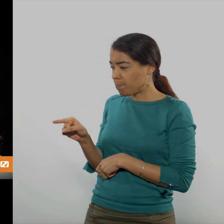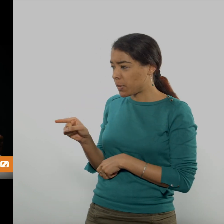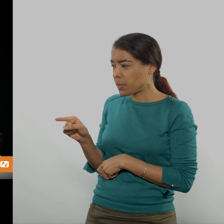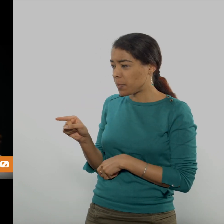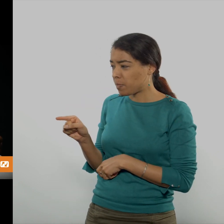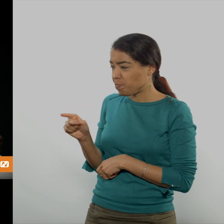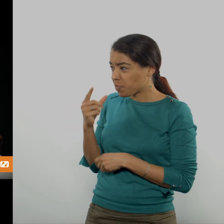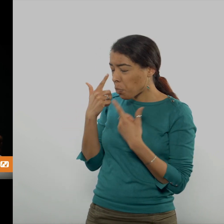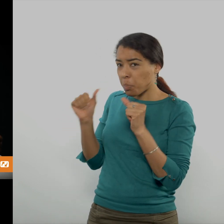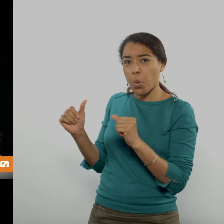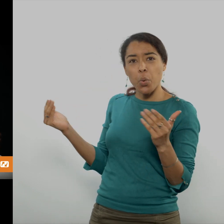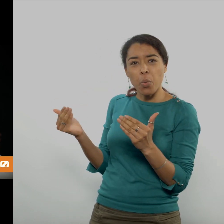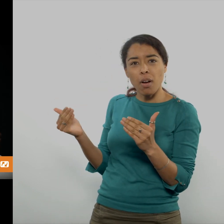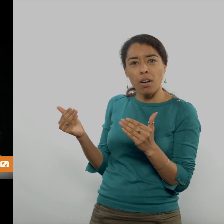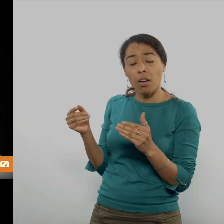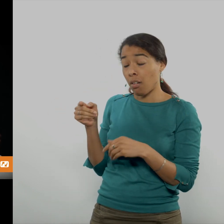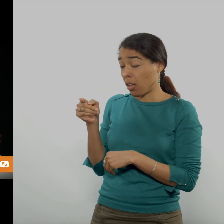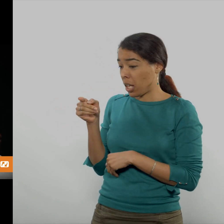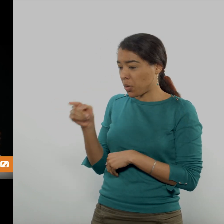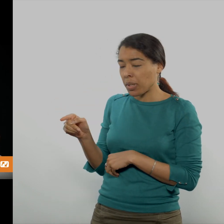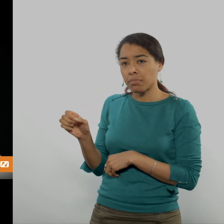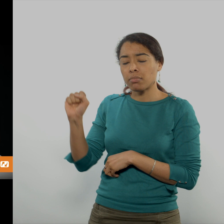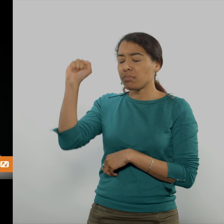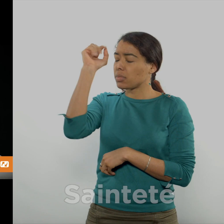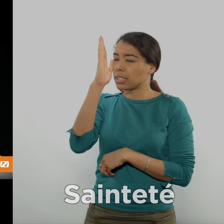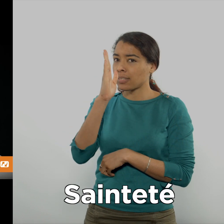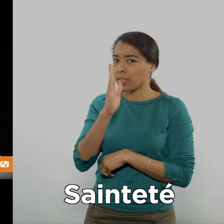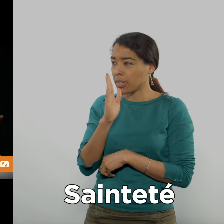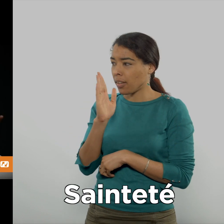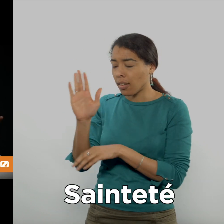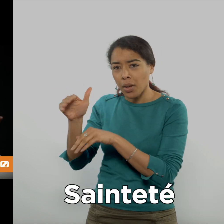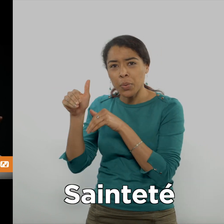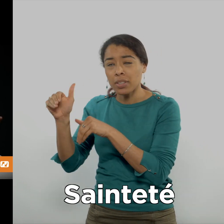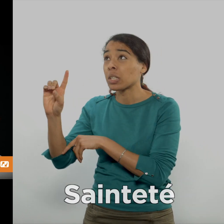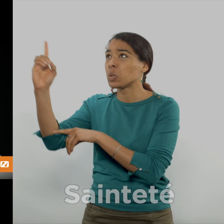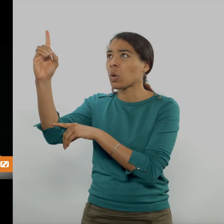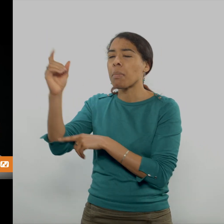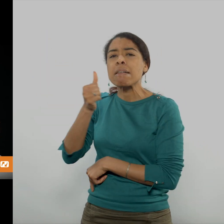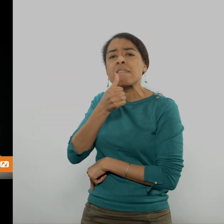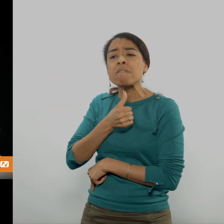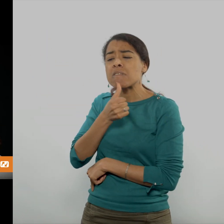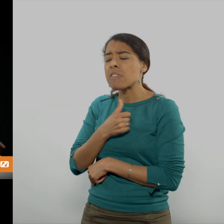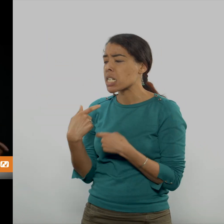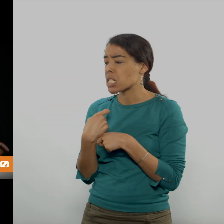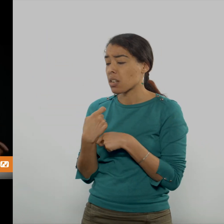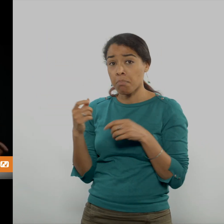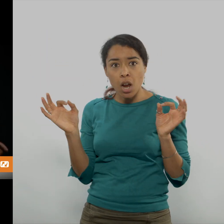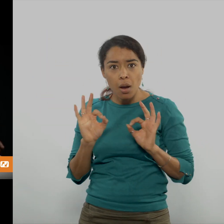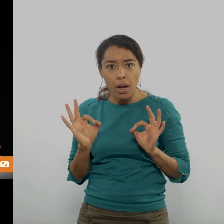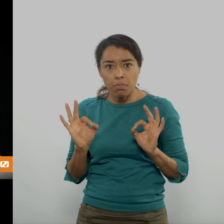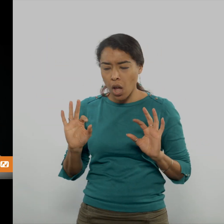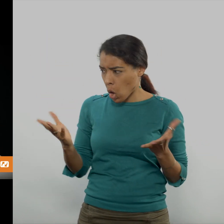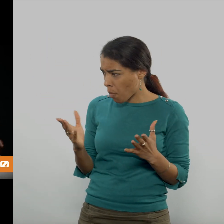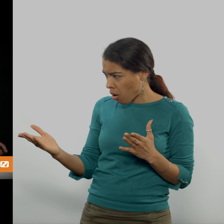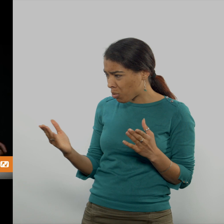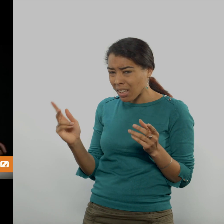de cet ami-là qui était chrétien, c'est qu'il marchait dans la sainteté, avec Dieu, mais sans se forcer. Et